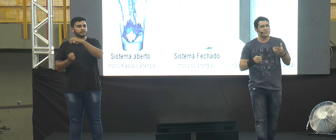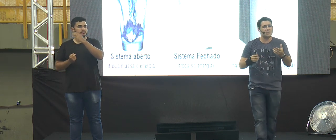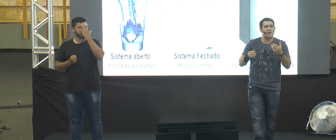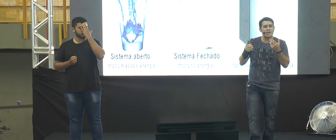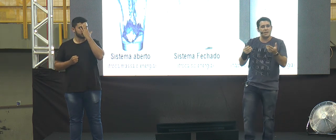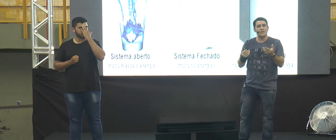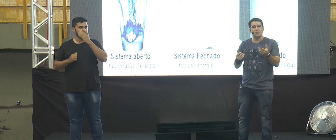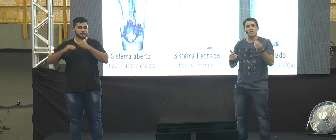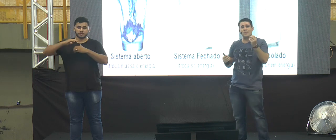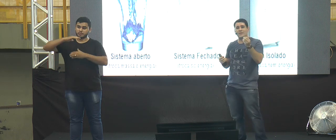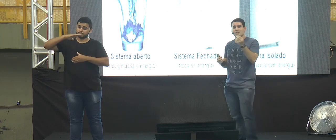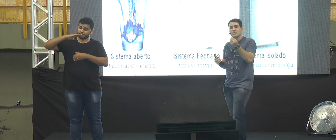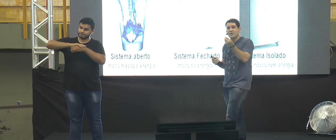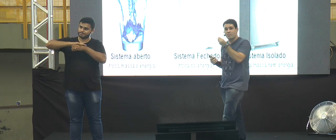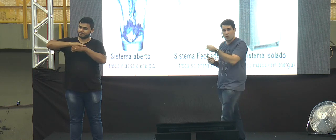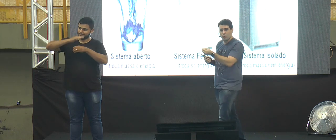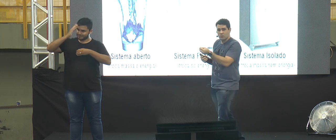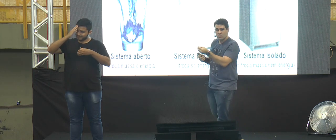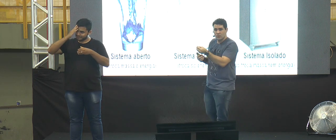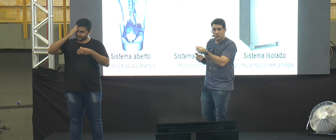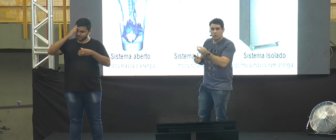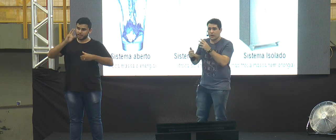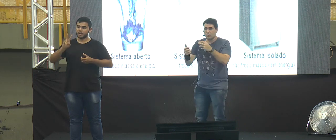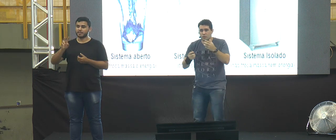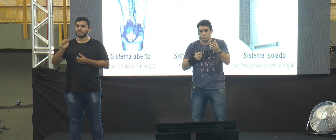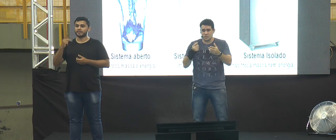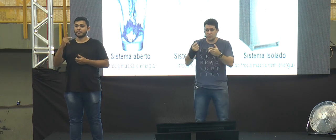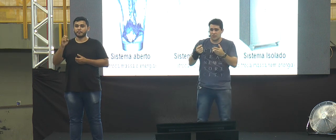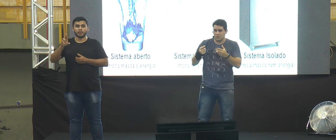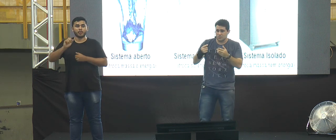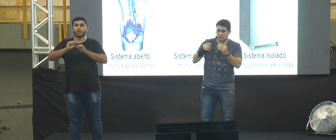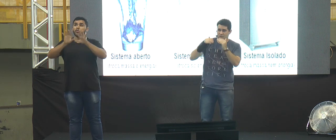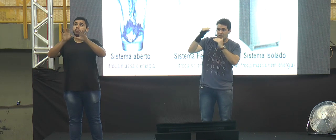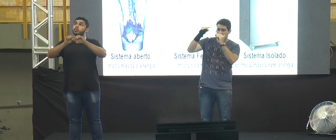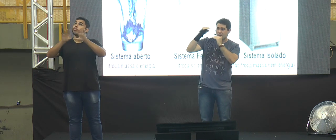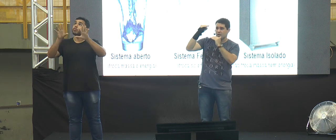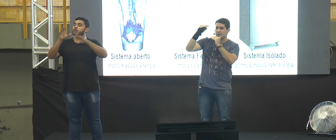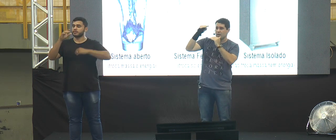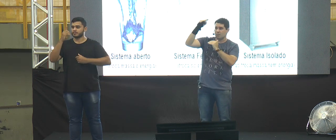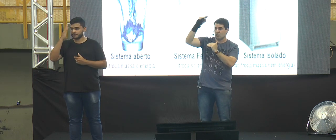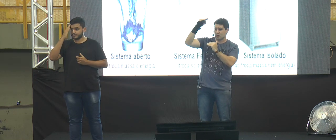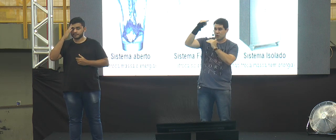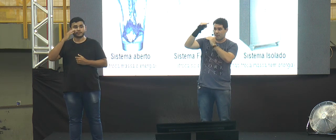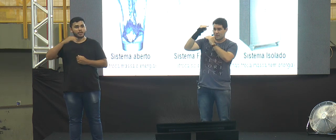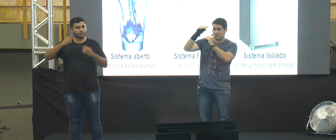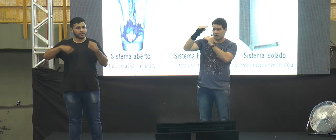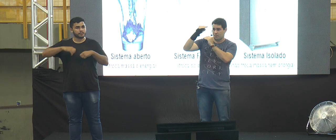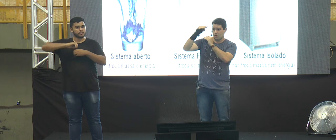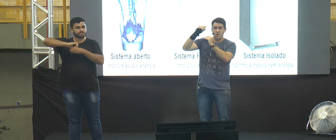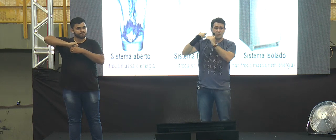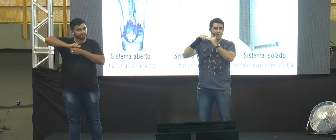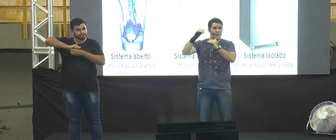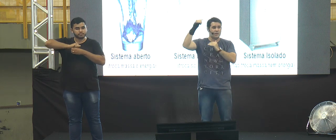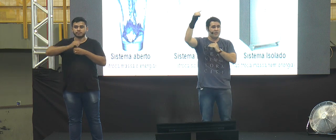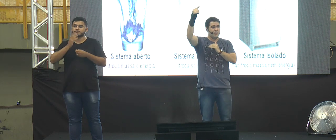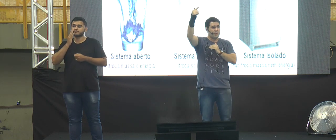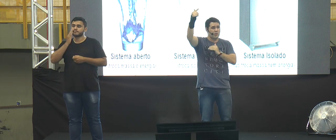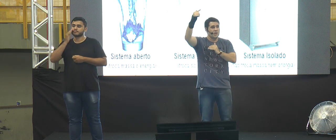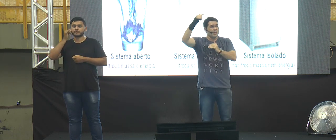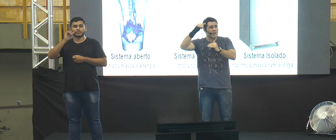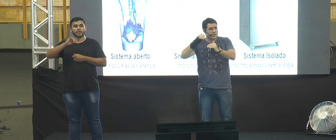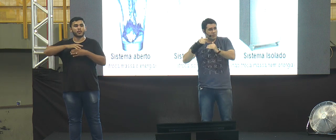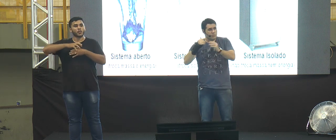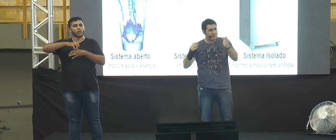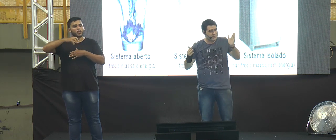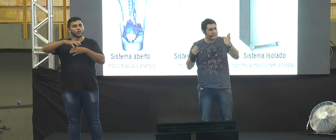nós chamamos de equilíbrio com a pressão de vapor. Porque todos os líquidos têm que estar em equilíbrio com a sua pressão de vapor para que ele não